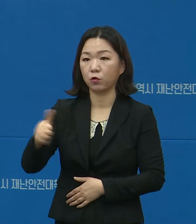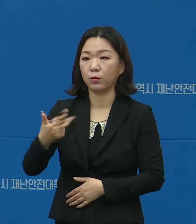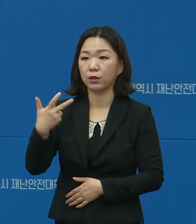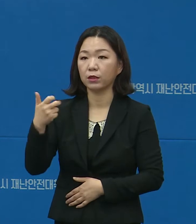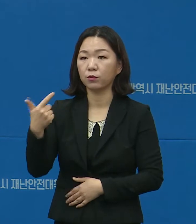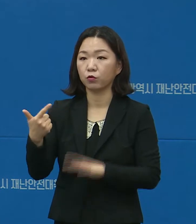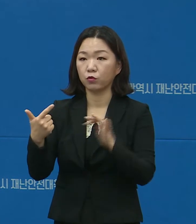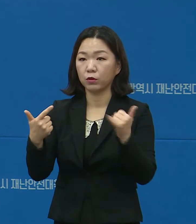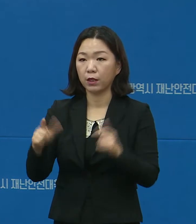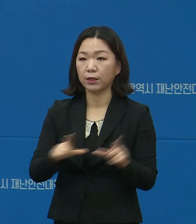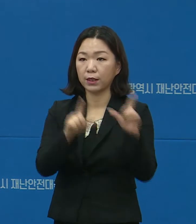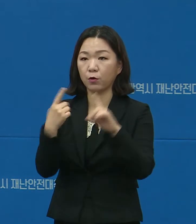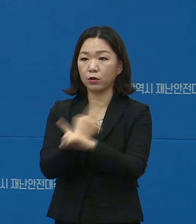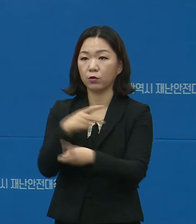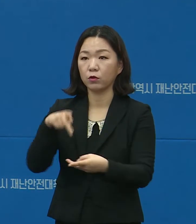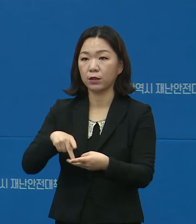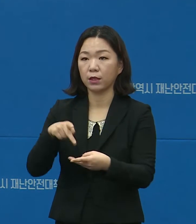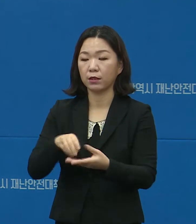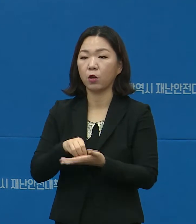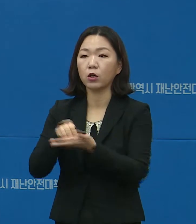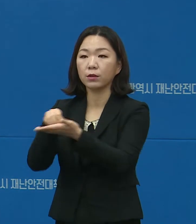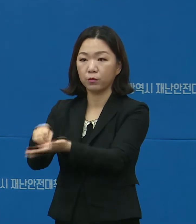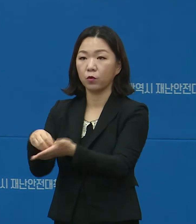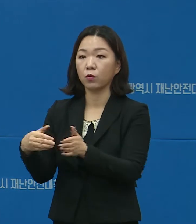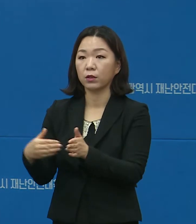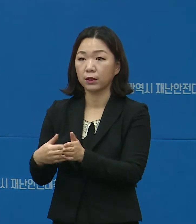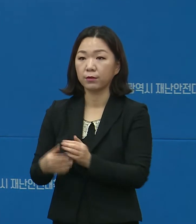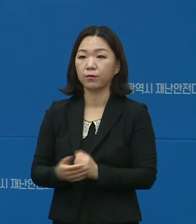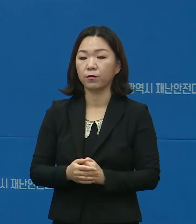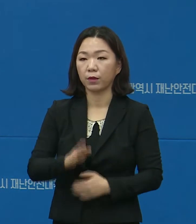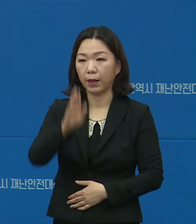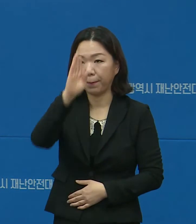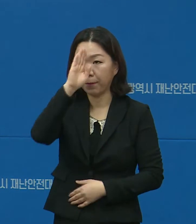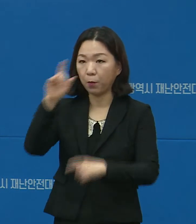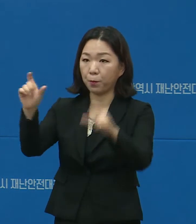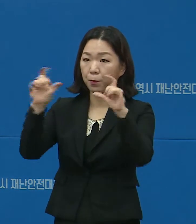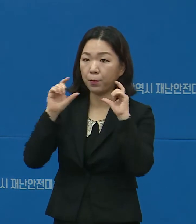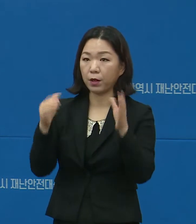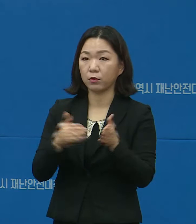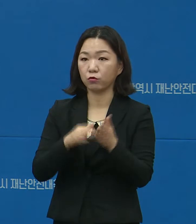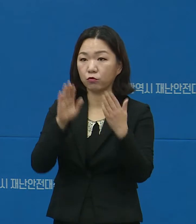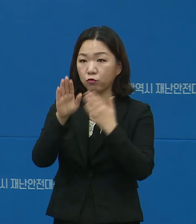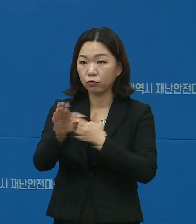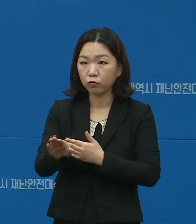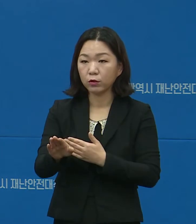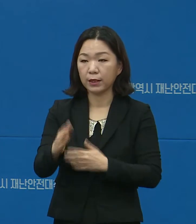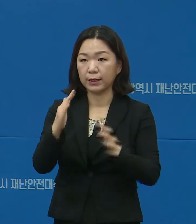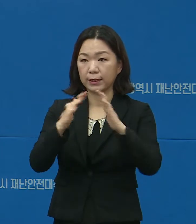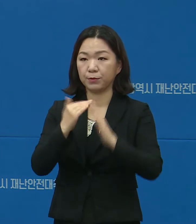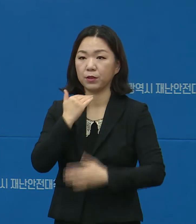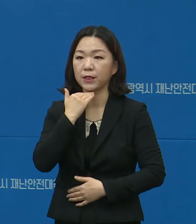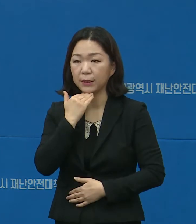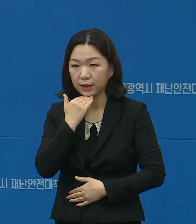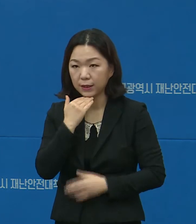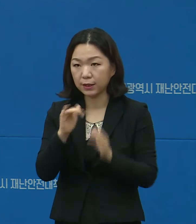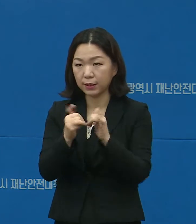2,276명은 생활치료센터에 입소 중이며, 확진 판정 후에도 자가에서 대기 중인